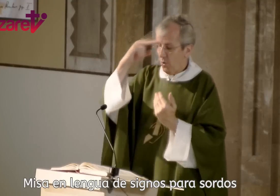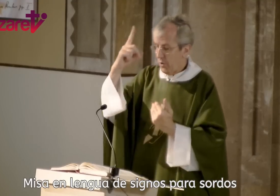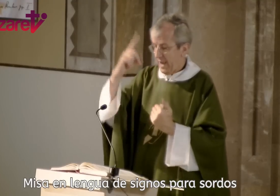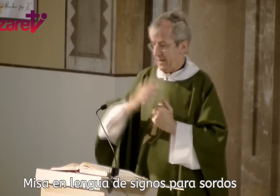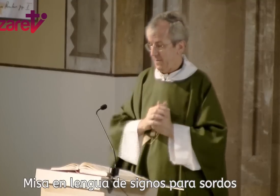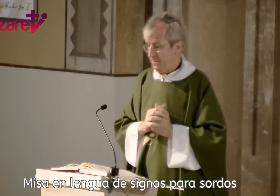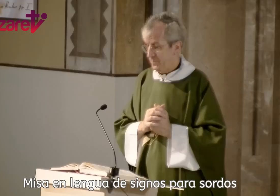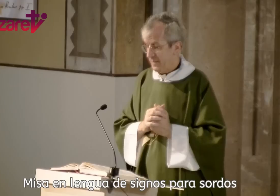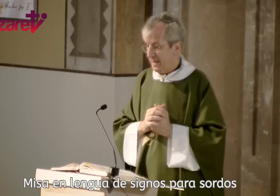orar.